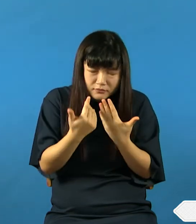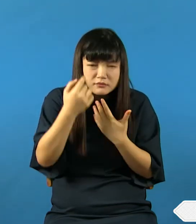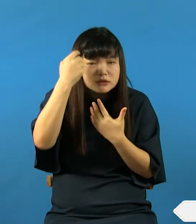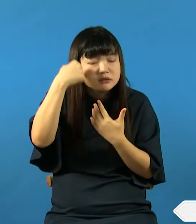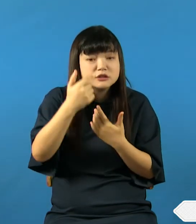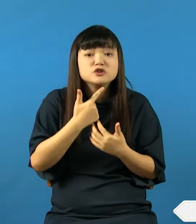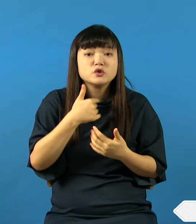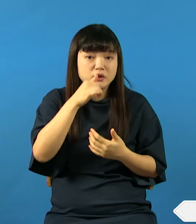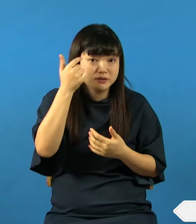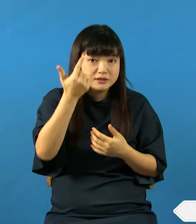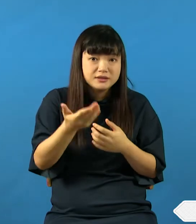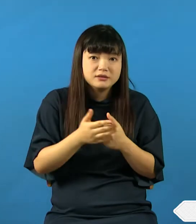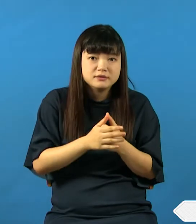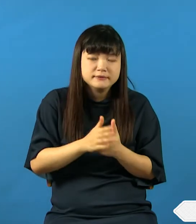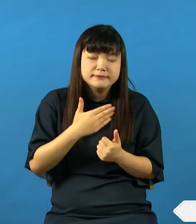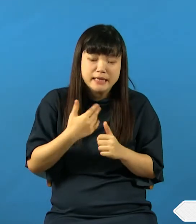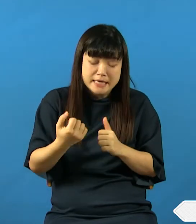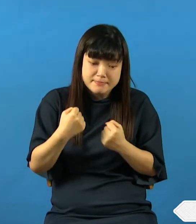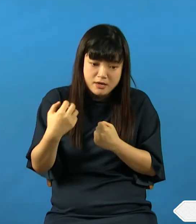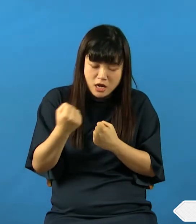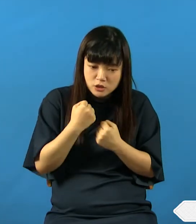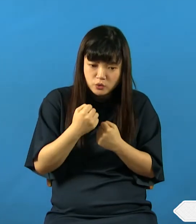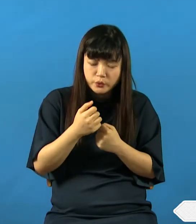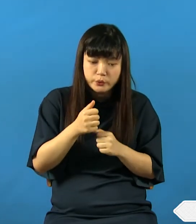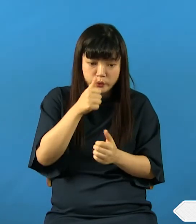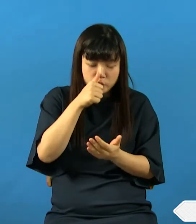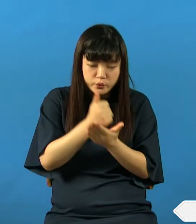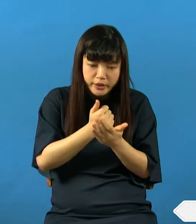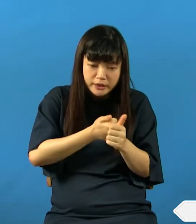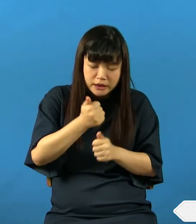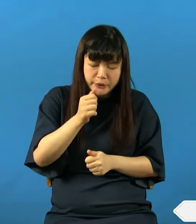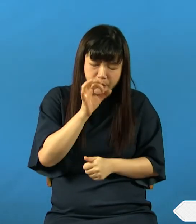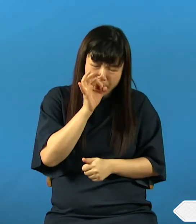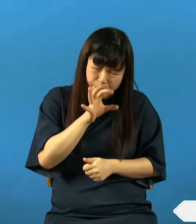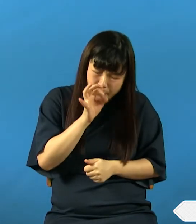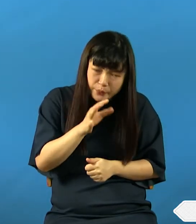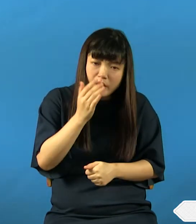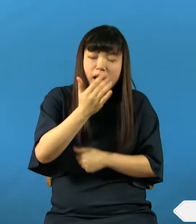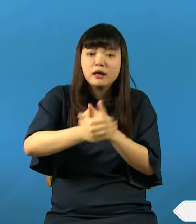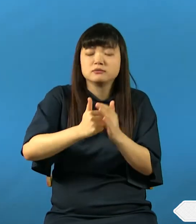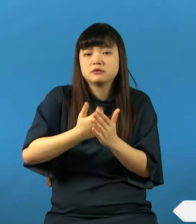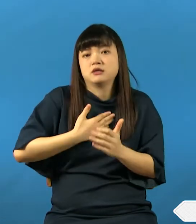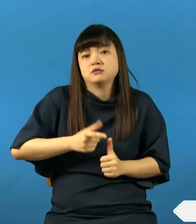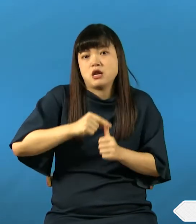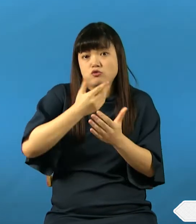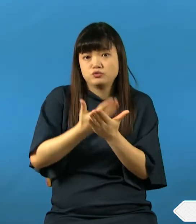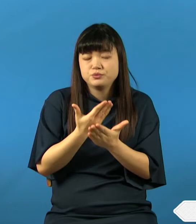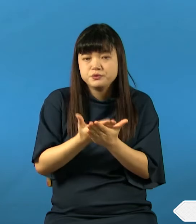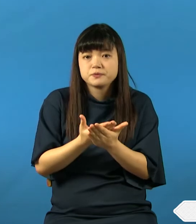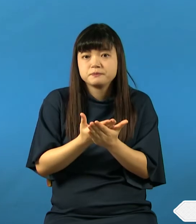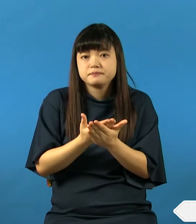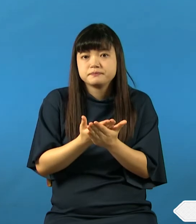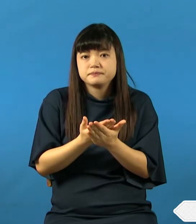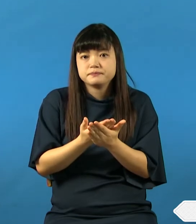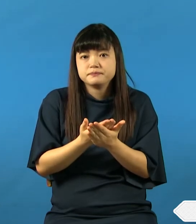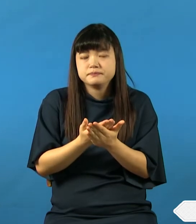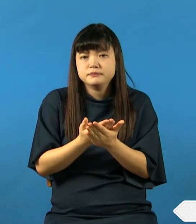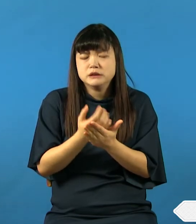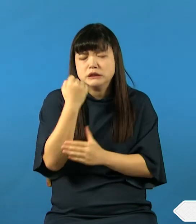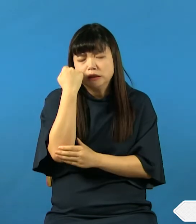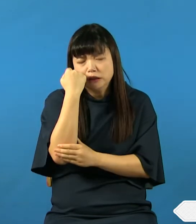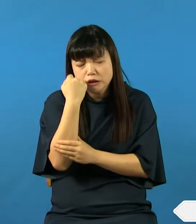인식을 해본 적이 있으십니까? 내 힘으로는 도무지 죄를 이길 수가 없어서 하나님 나를 좀